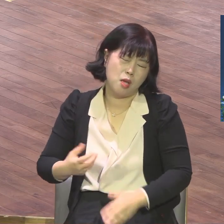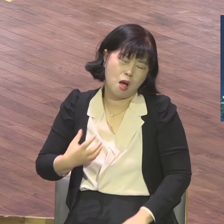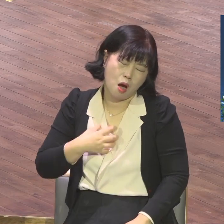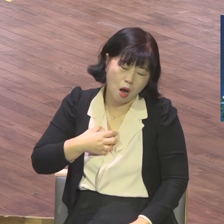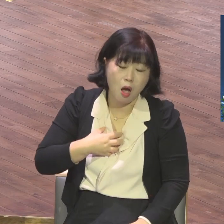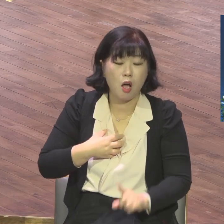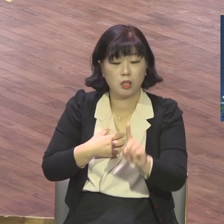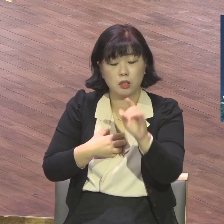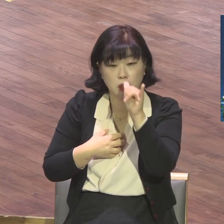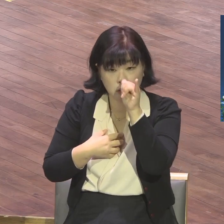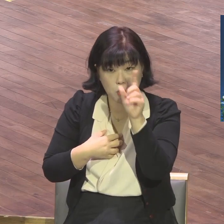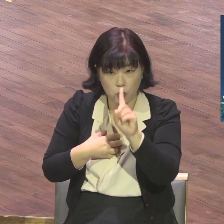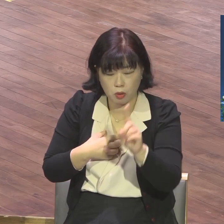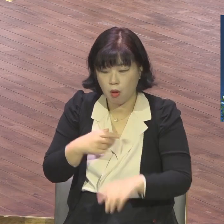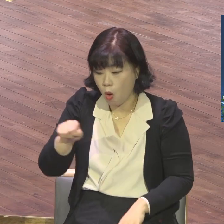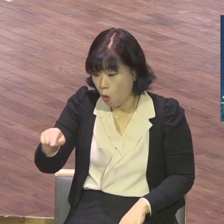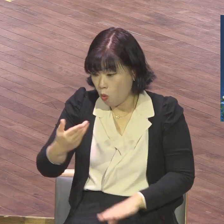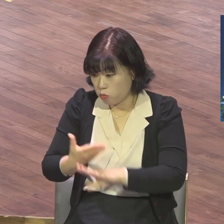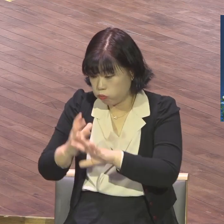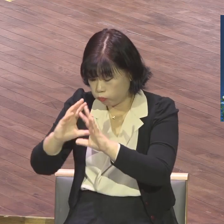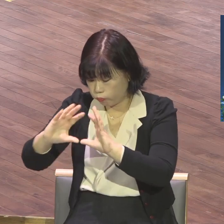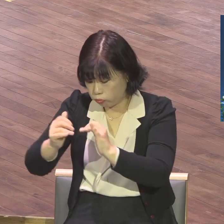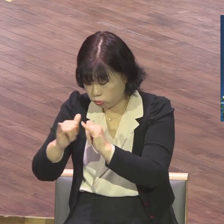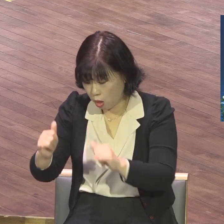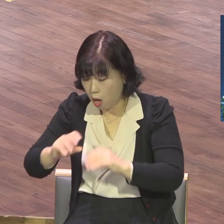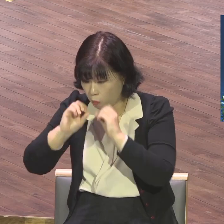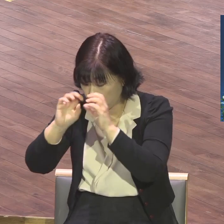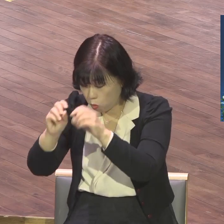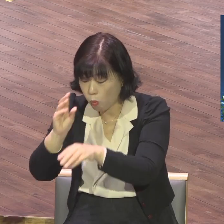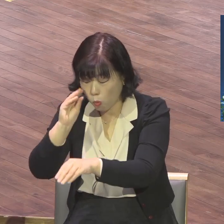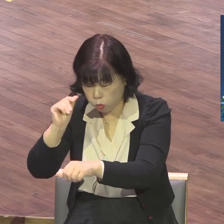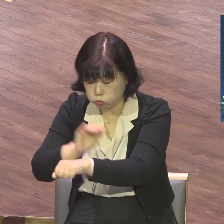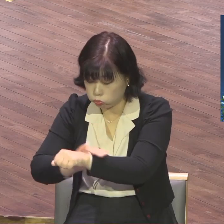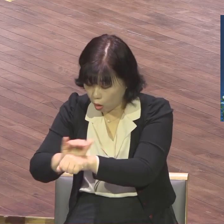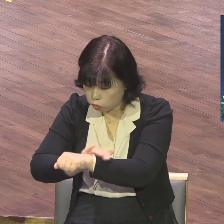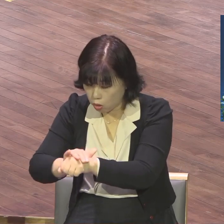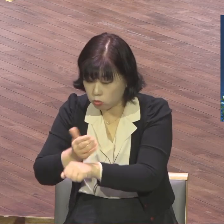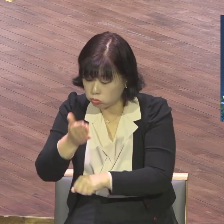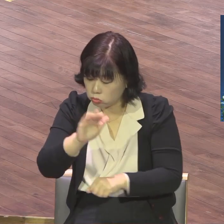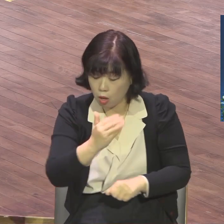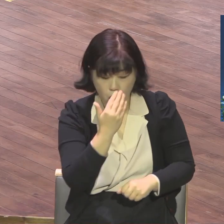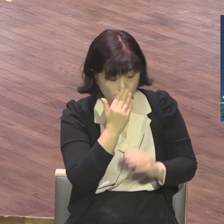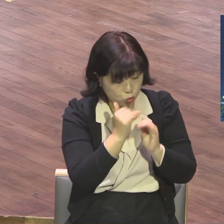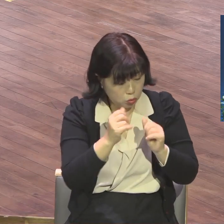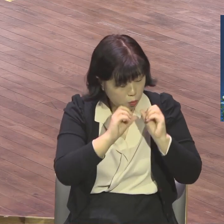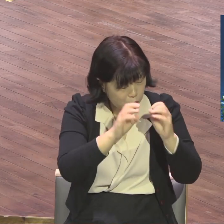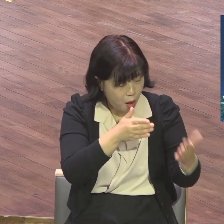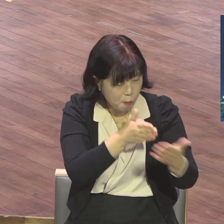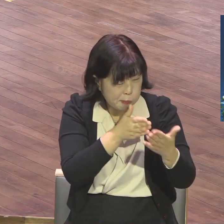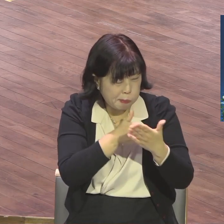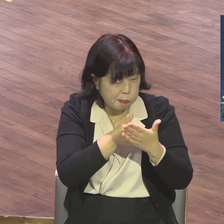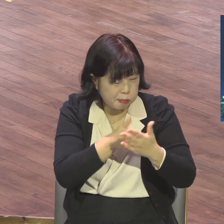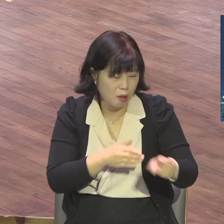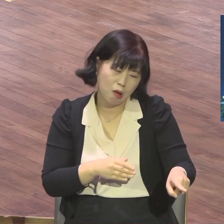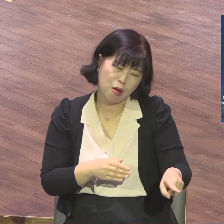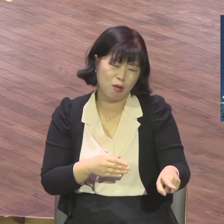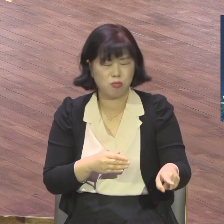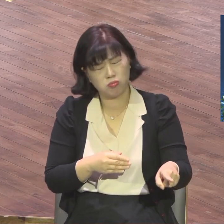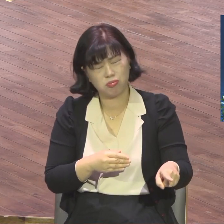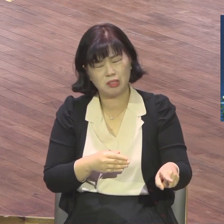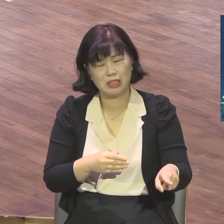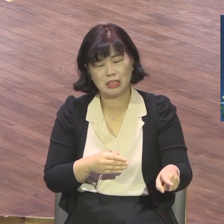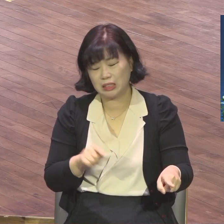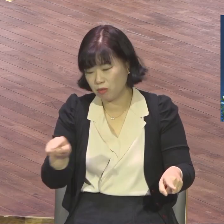다 안타까워했어요. 바울은요 삼청천을 다녀온 분이에요. 부활하신 예수님 만난 분이에요. 천국을 갔다 온